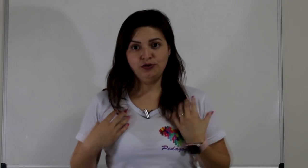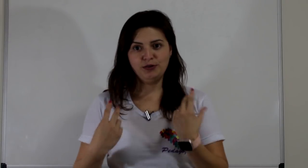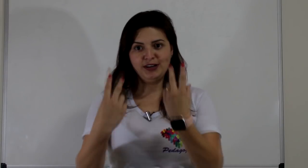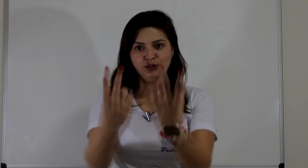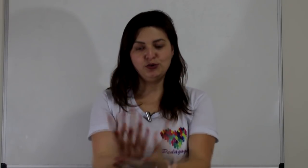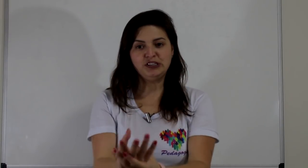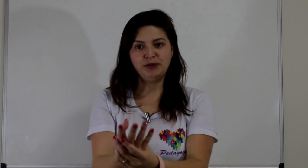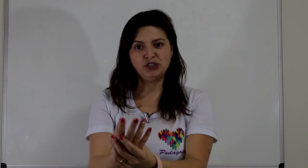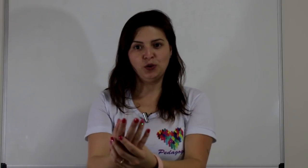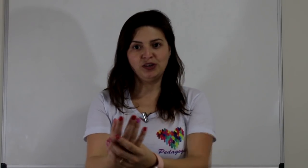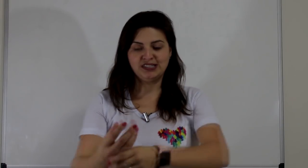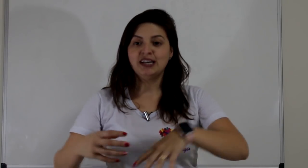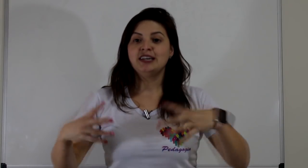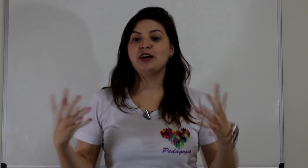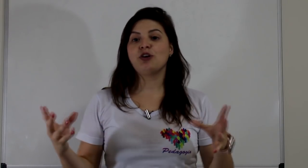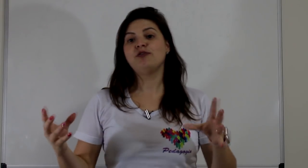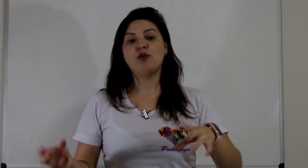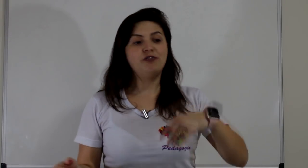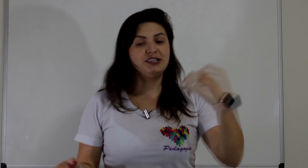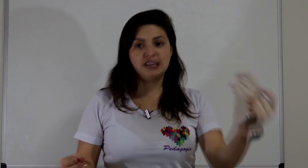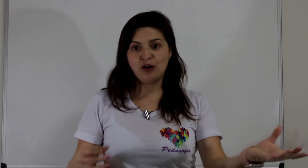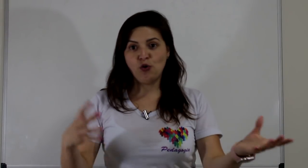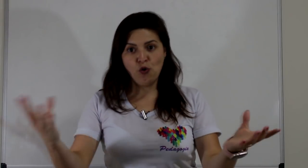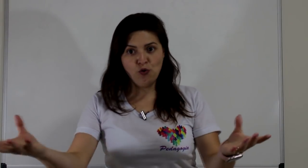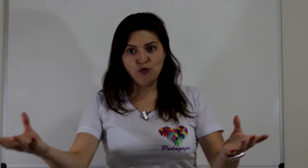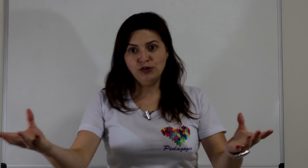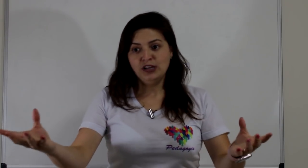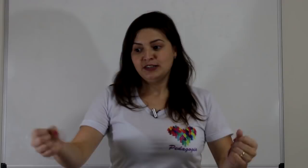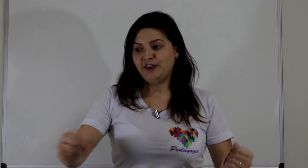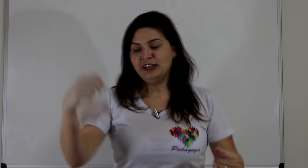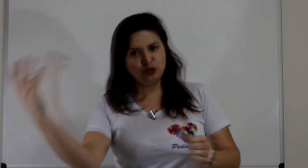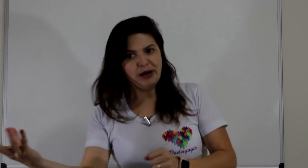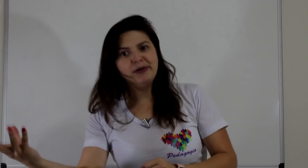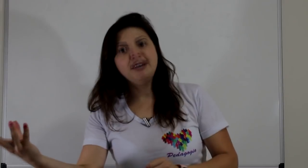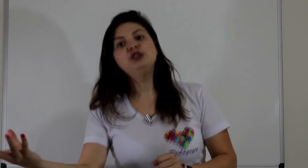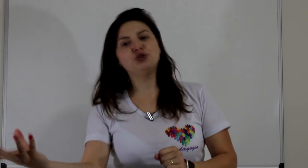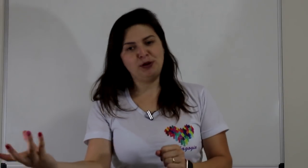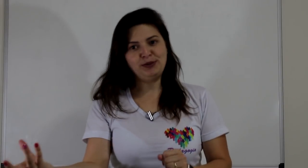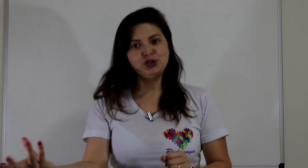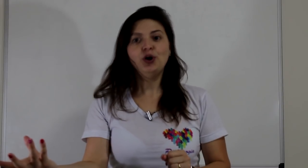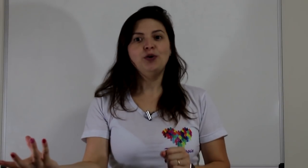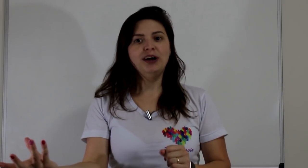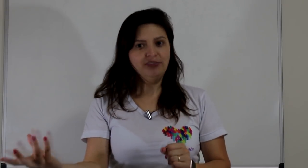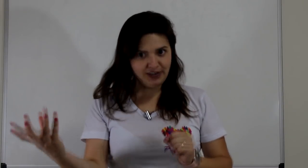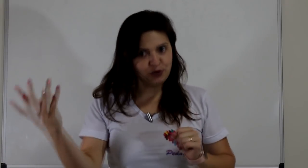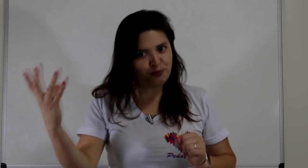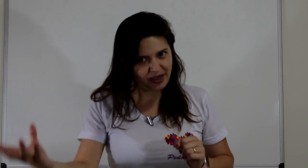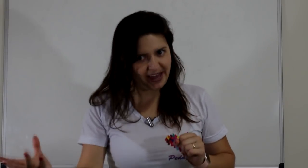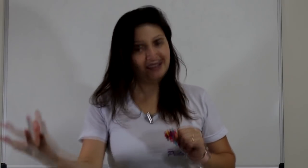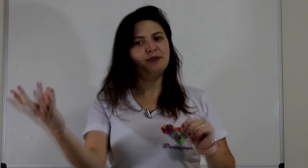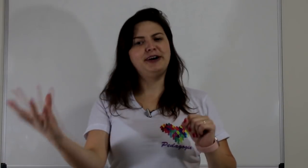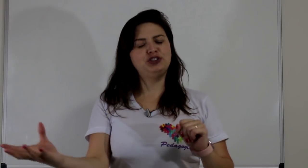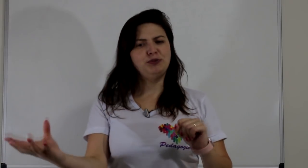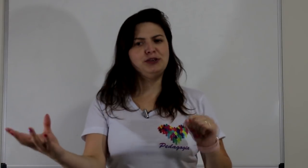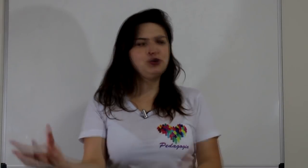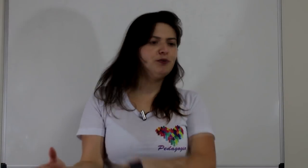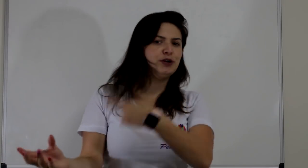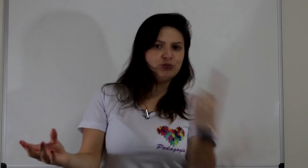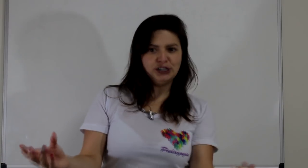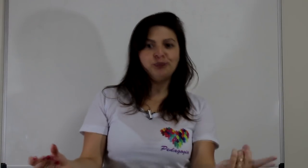e mais 2 pessoas. E agora eu vou conversar com um, falando da mãe de uma pessoa, falando bem da mãe de uma pessoa e perguntando para